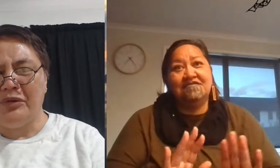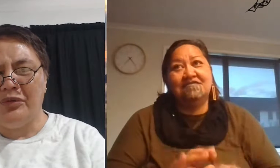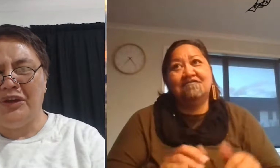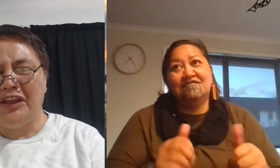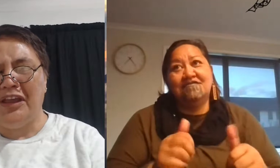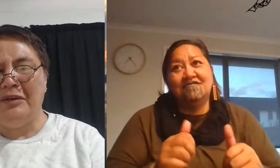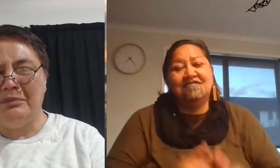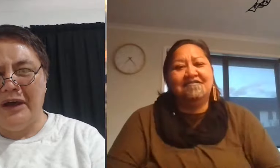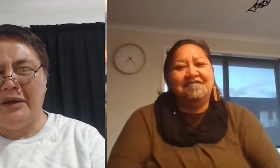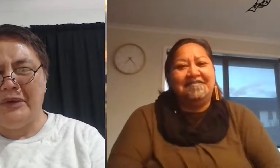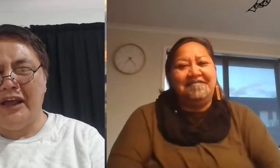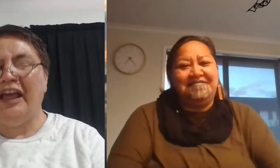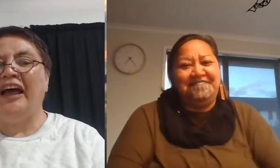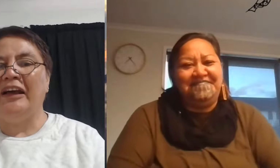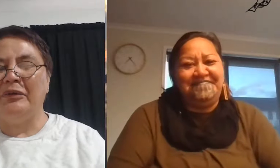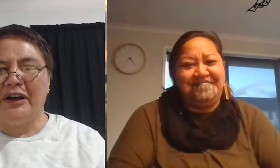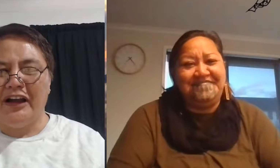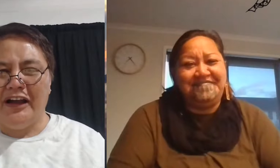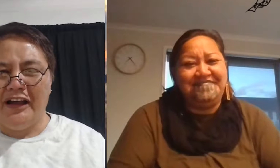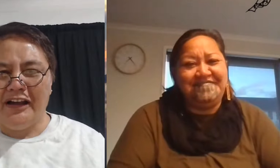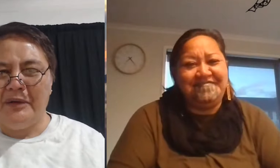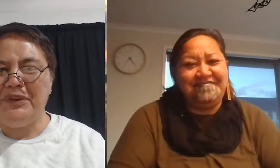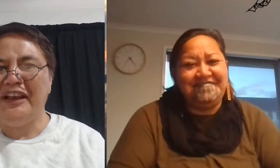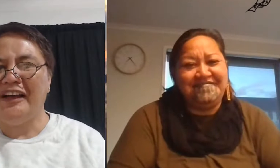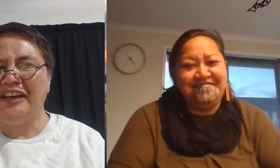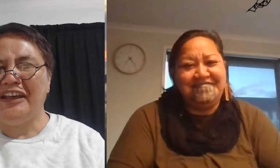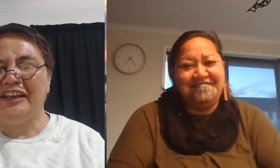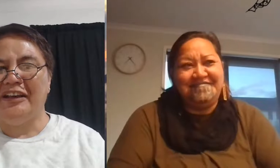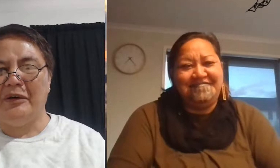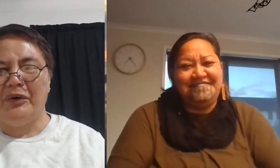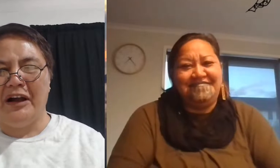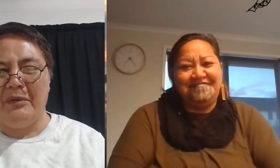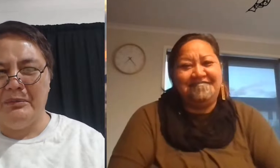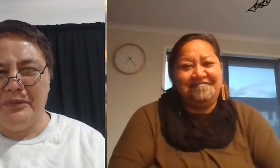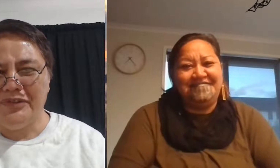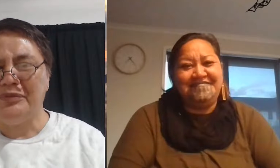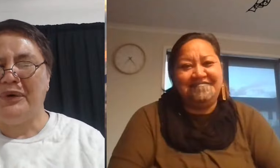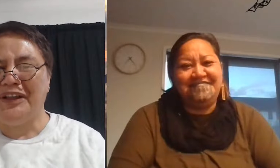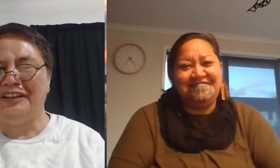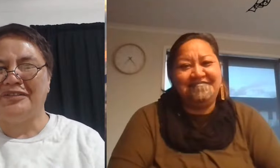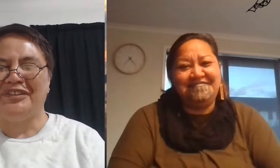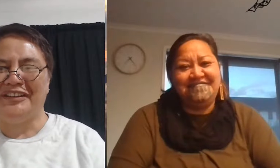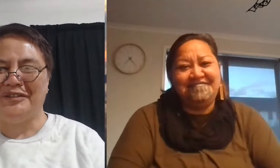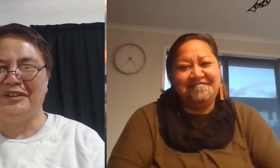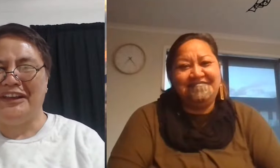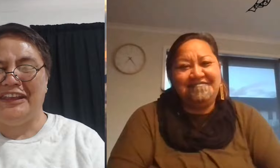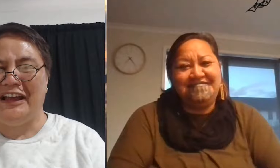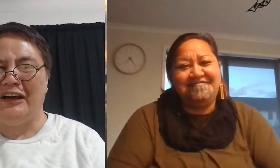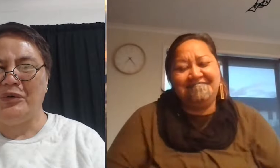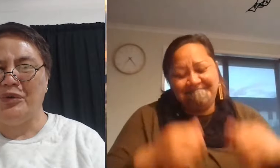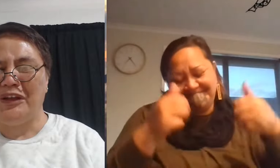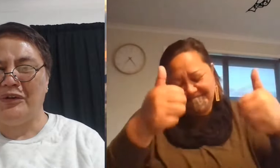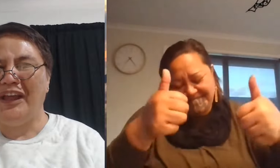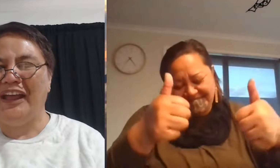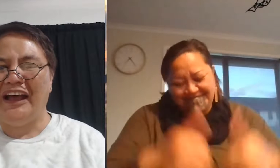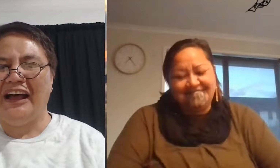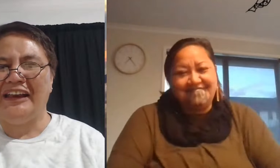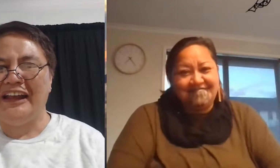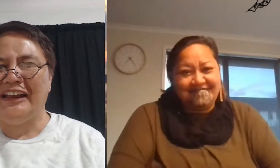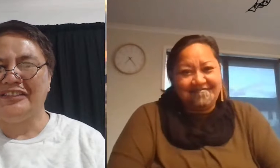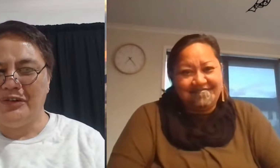wakamutunga kia koe māma, hei waka kapi ake kia waka motu pai ai tō tātou nei